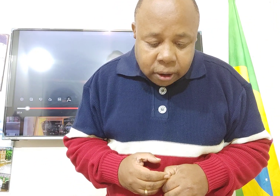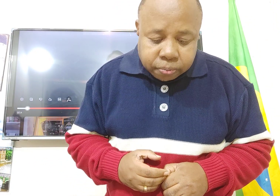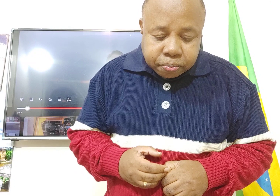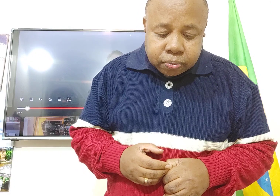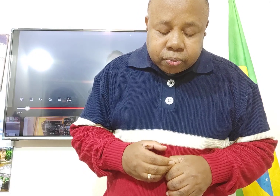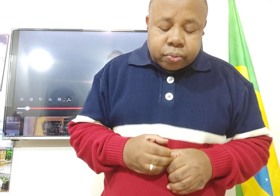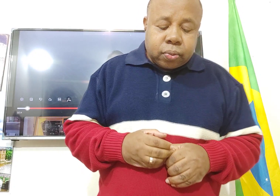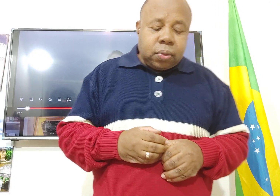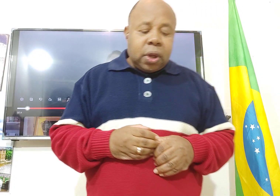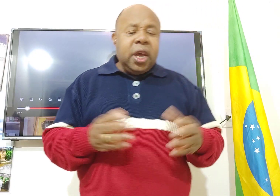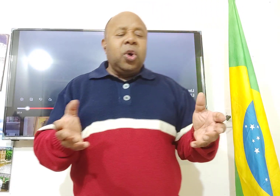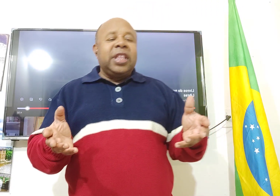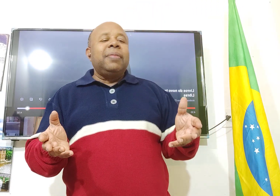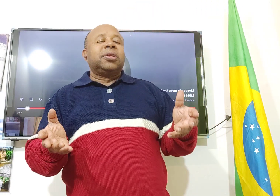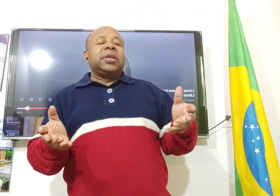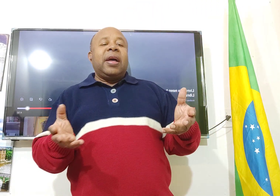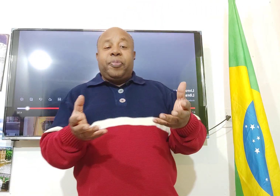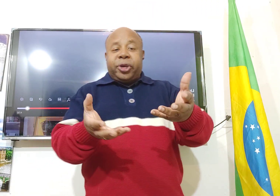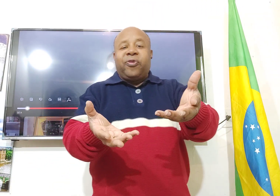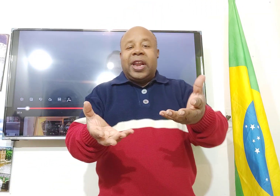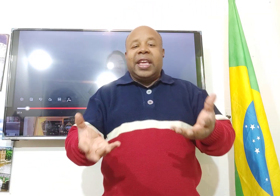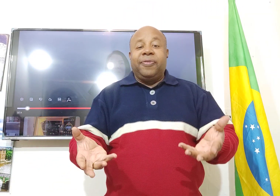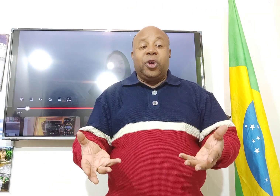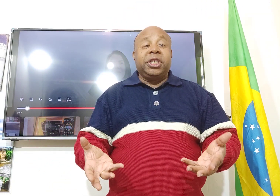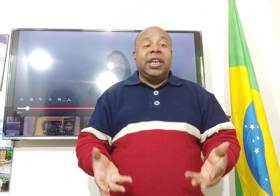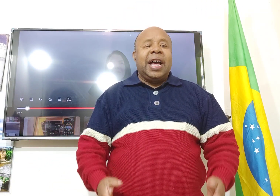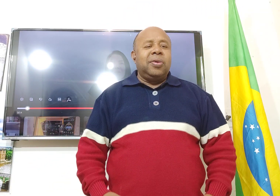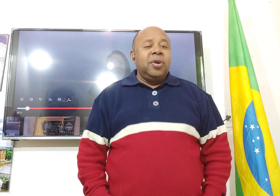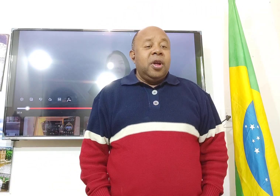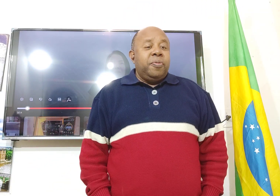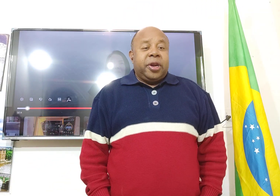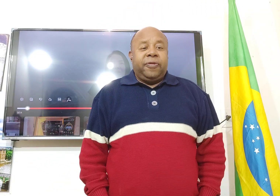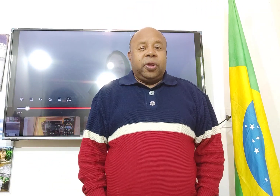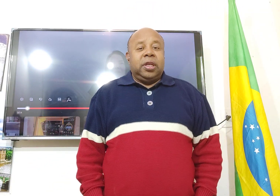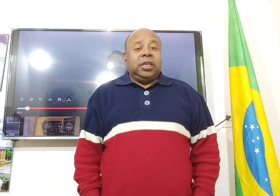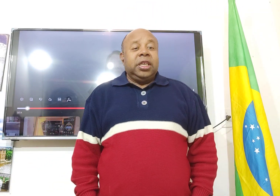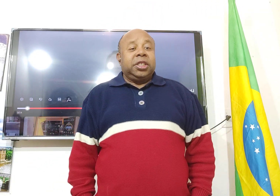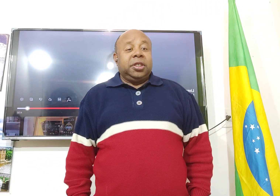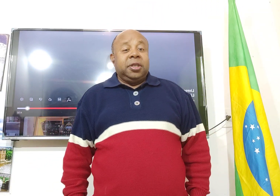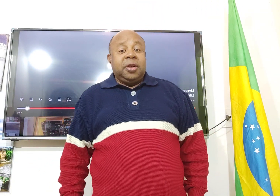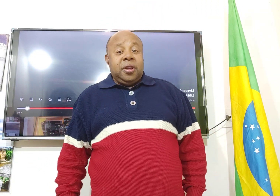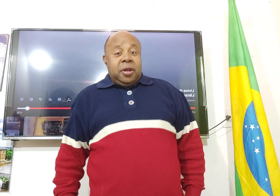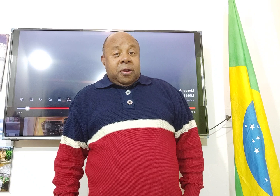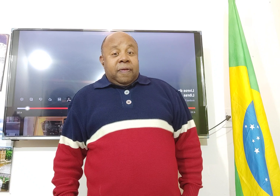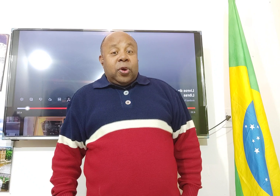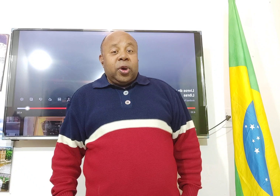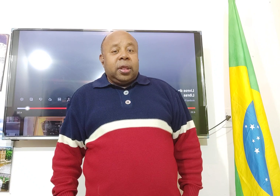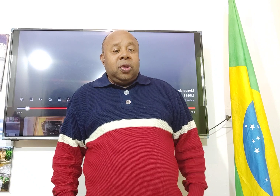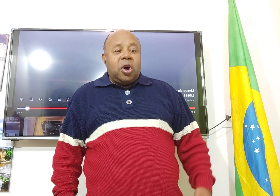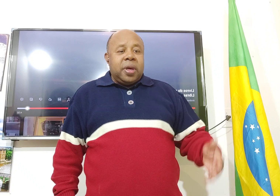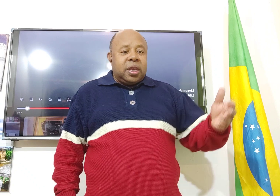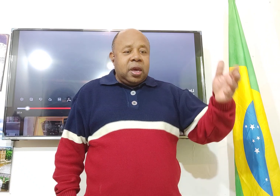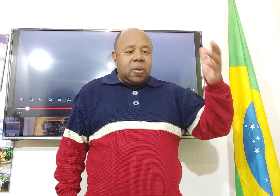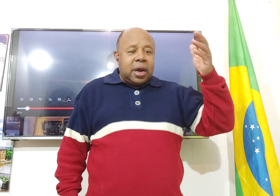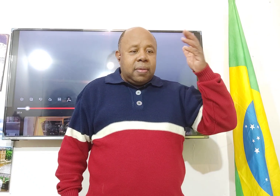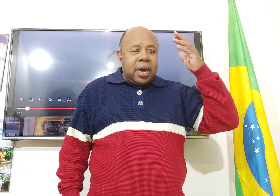Então, Nicodemos, por que eu falei que ele ficou indignado? Porque ele falou assim, gente, falou que esse homem aqui é o cara